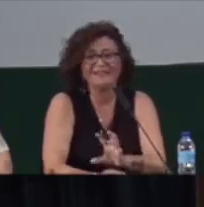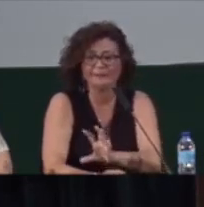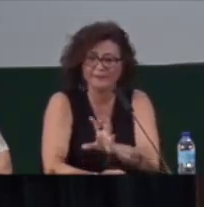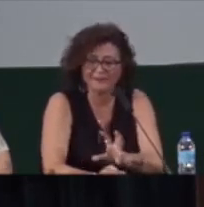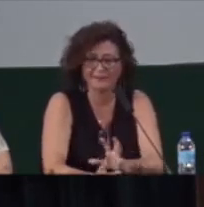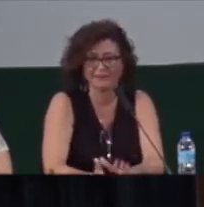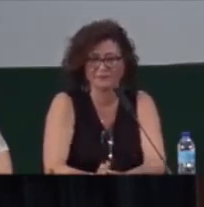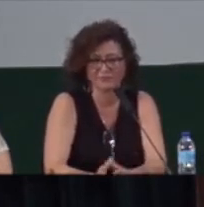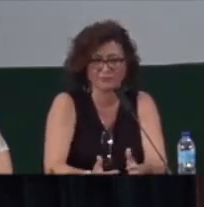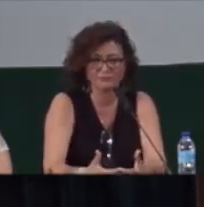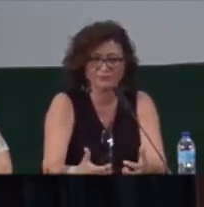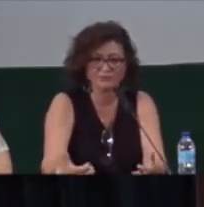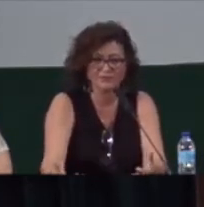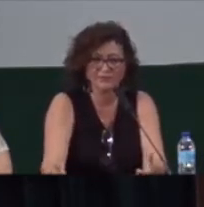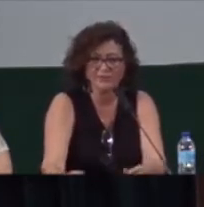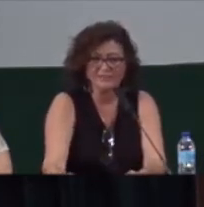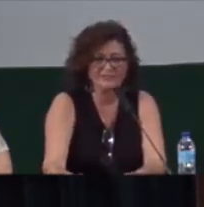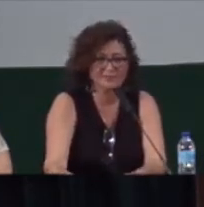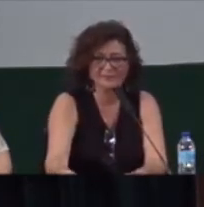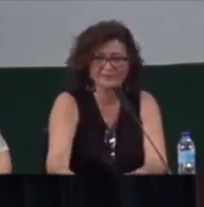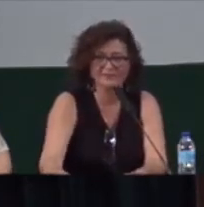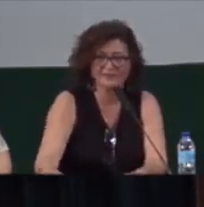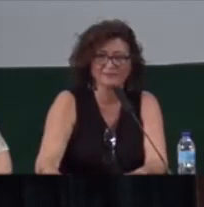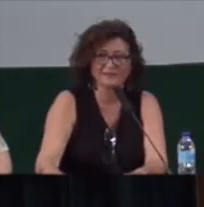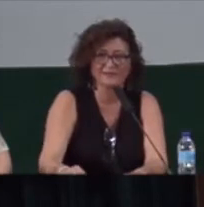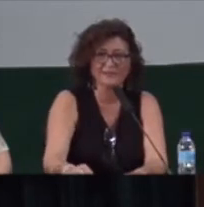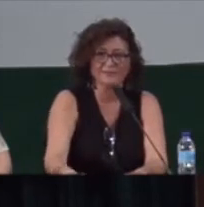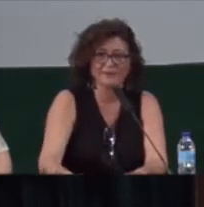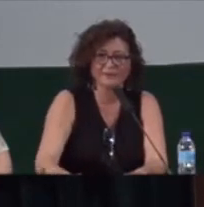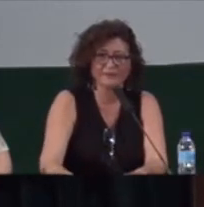global y la pragmática de la información. Un texto asignado y simplemente